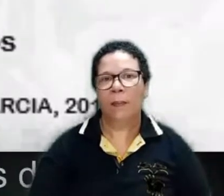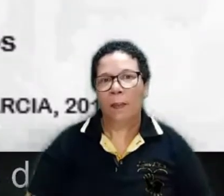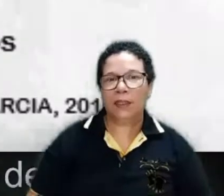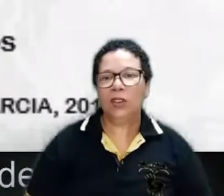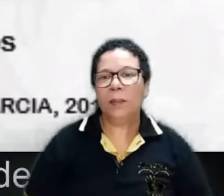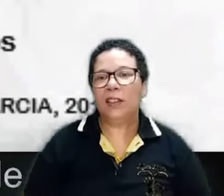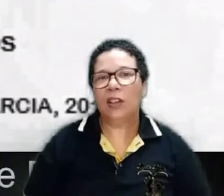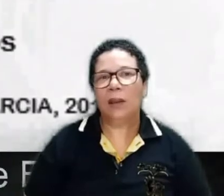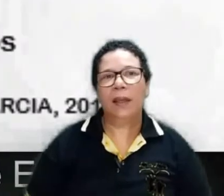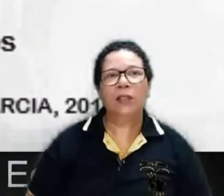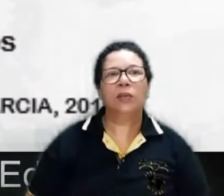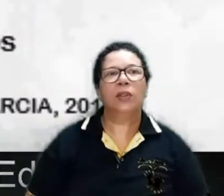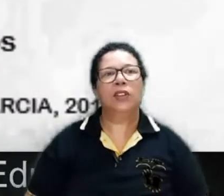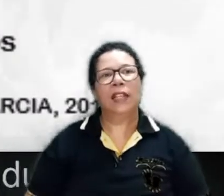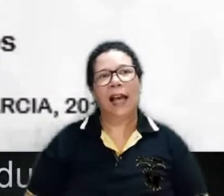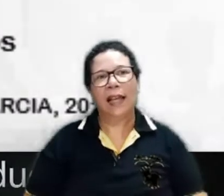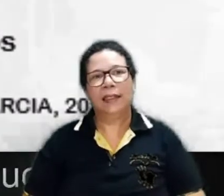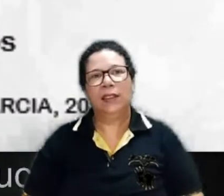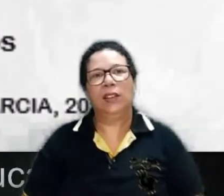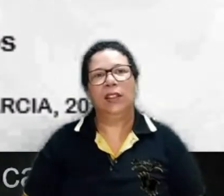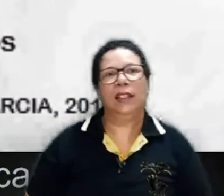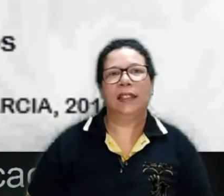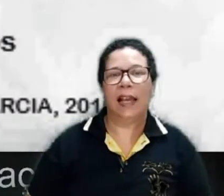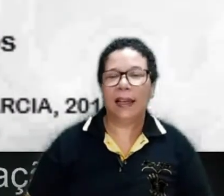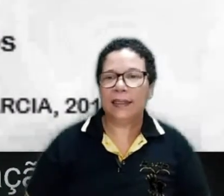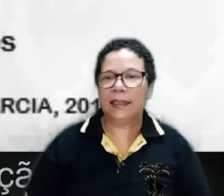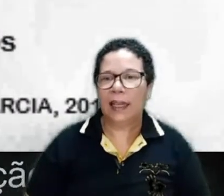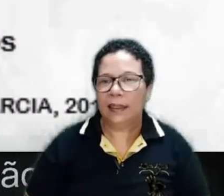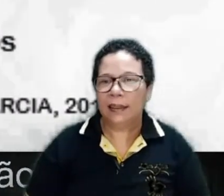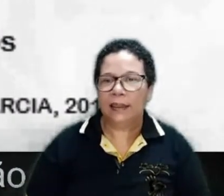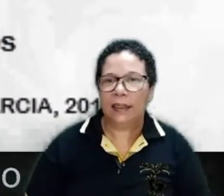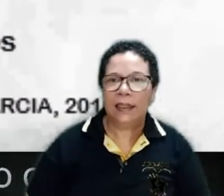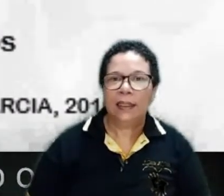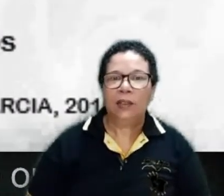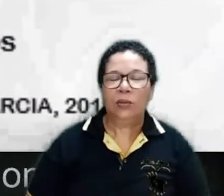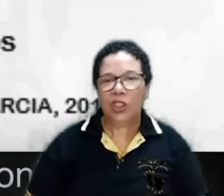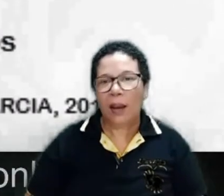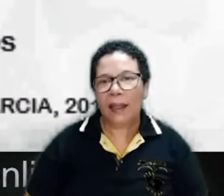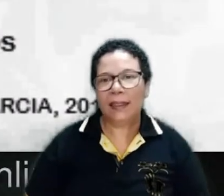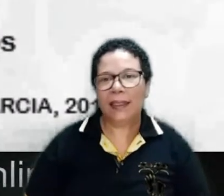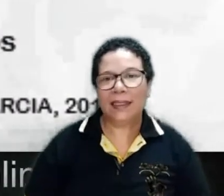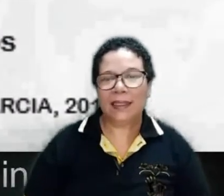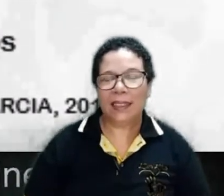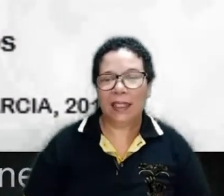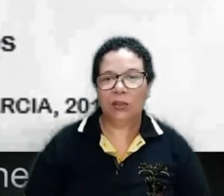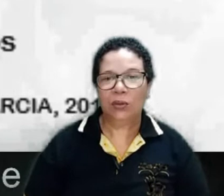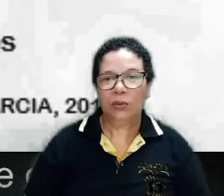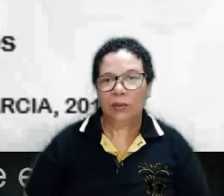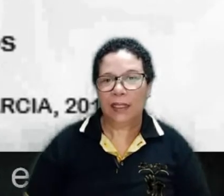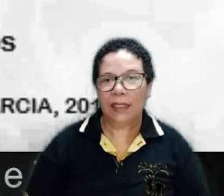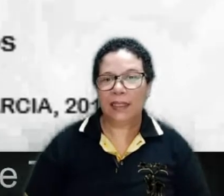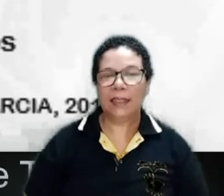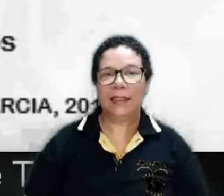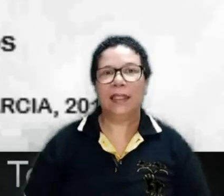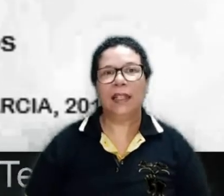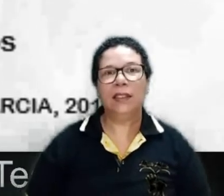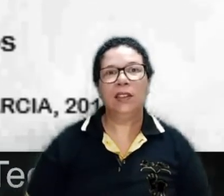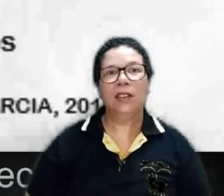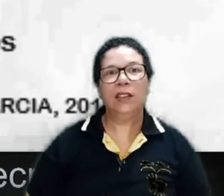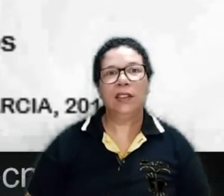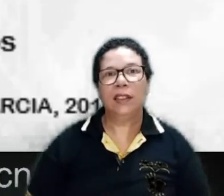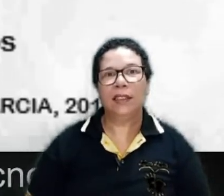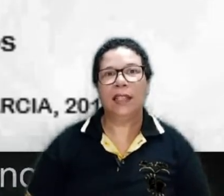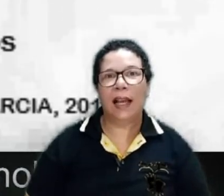No processo de planejamento de Carline e Tárcia, nos chama a atenção na necessidade de